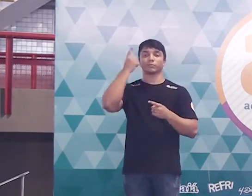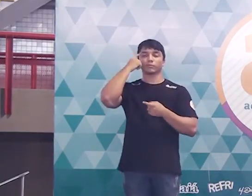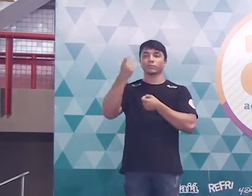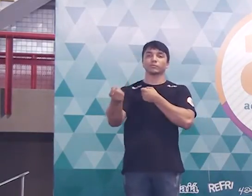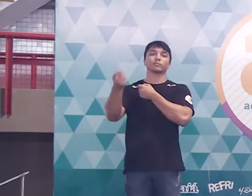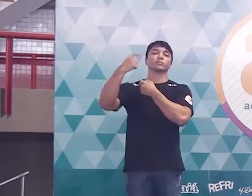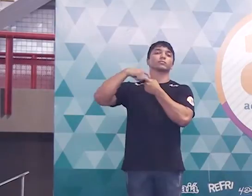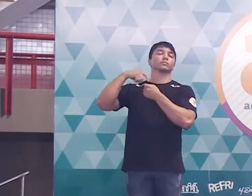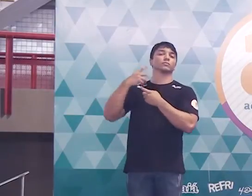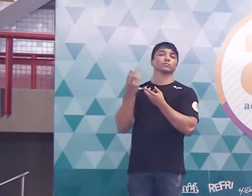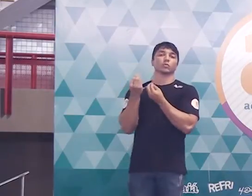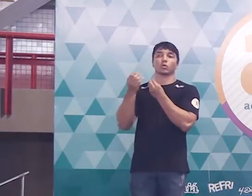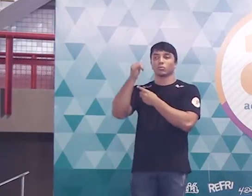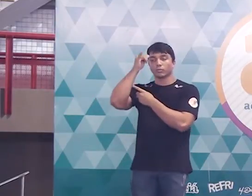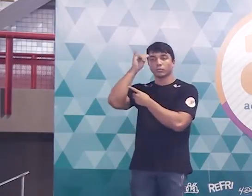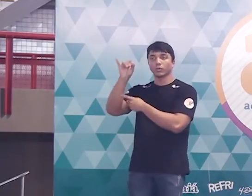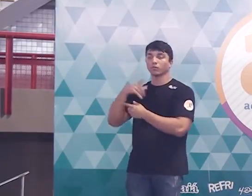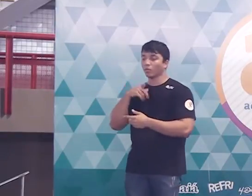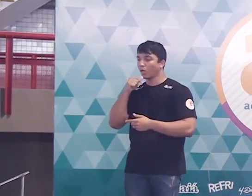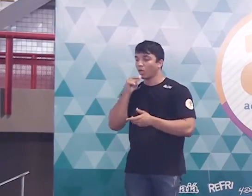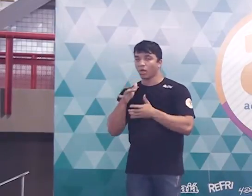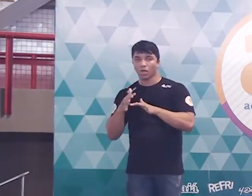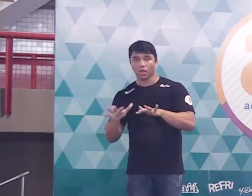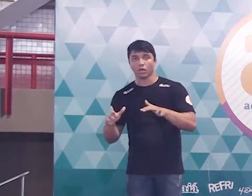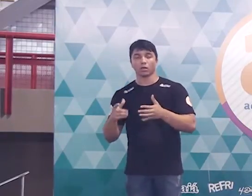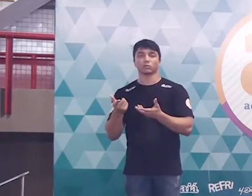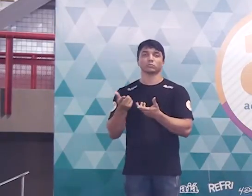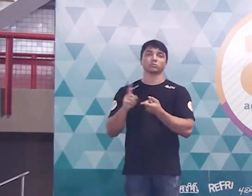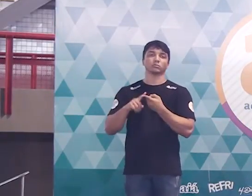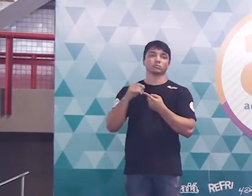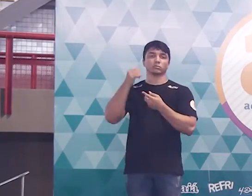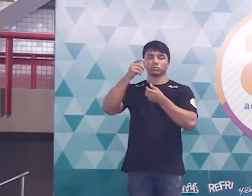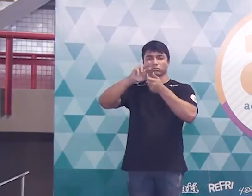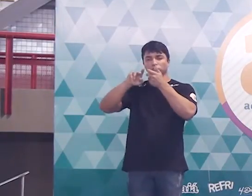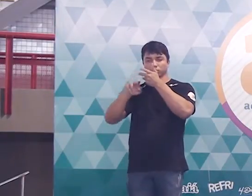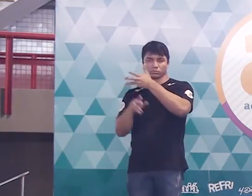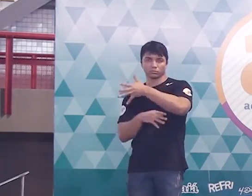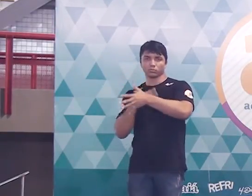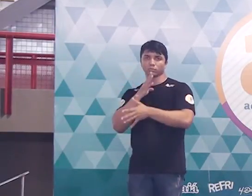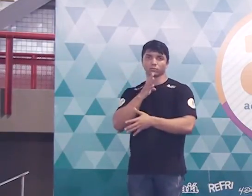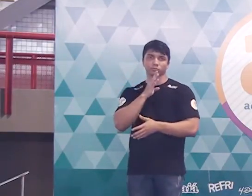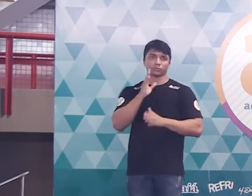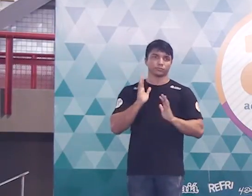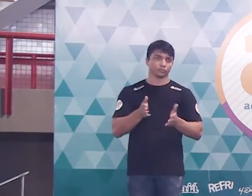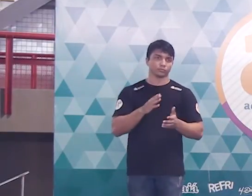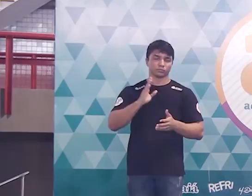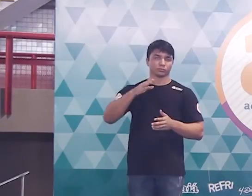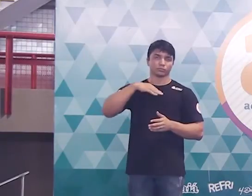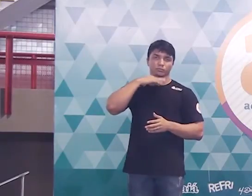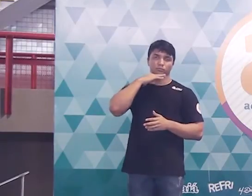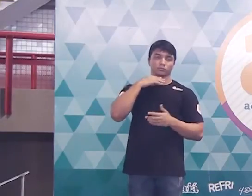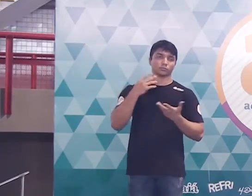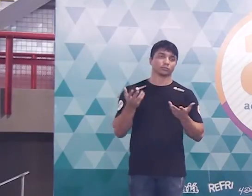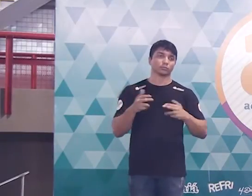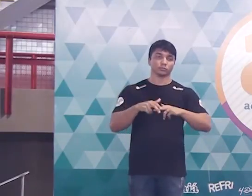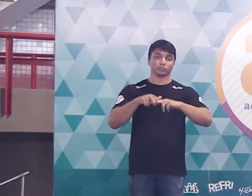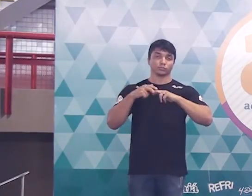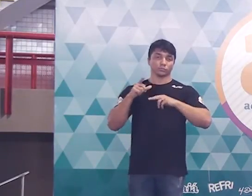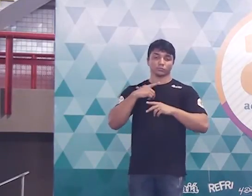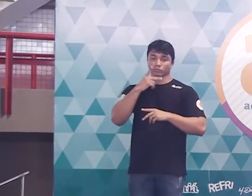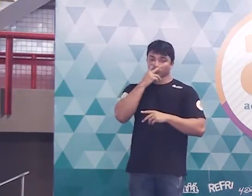realidade. Tem que evitar deixar a água parada, todas aquelas situações que vocês já estão cansados de ouvir. Então